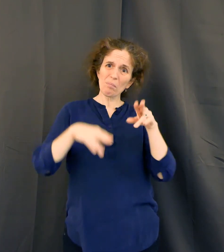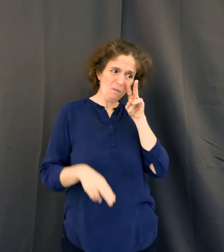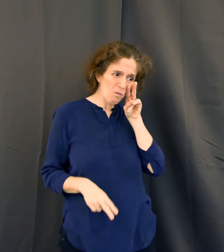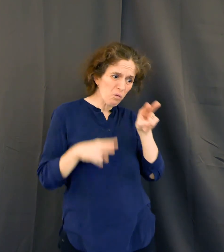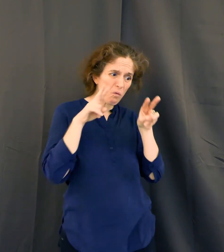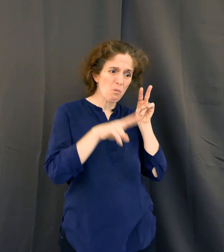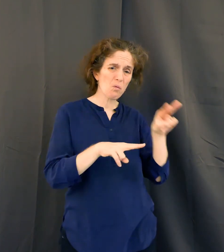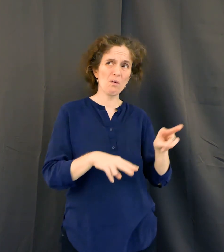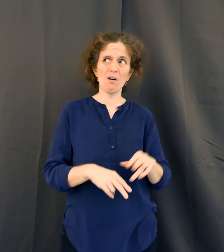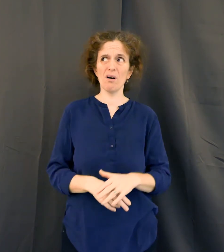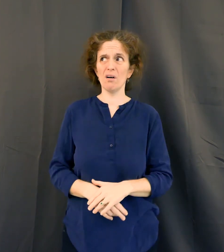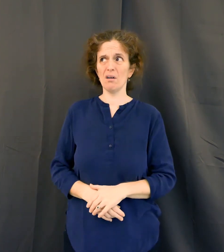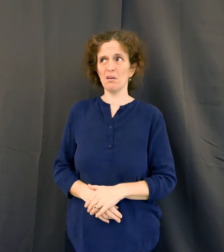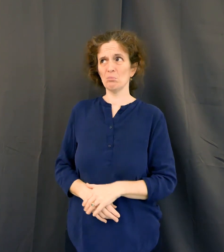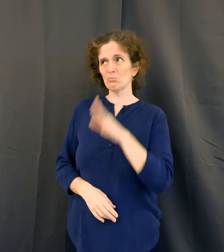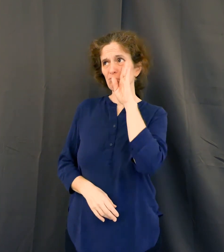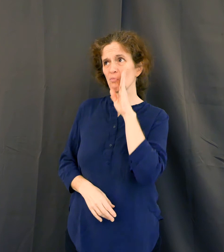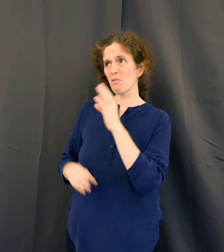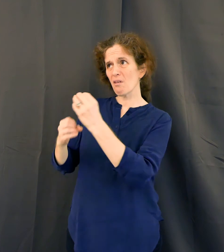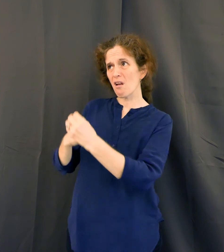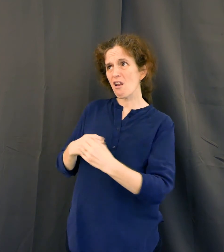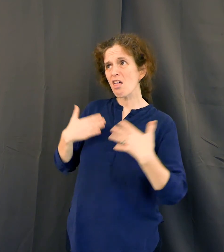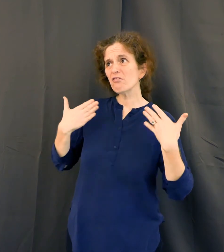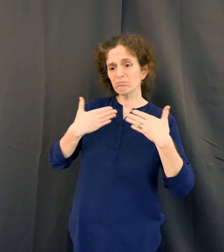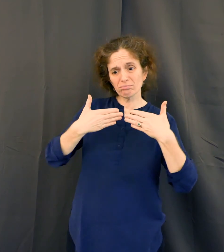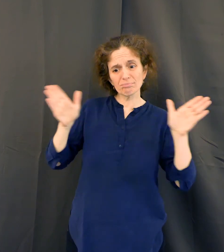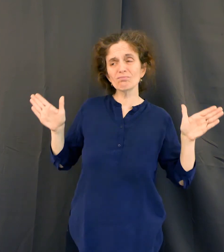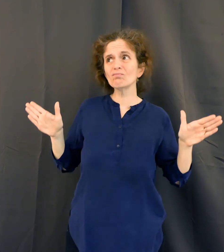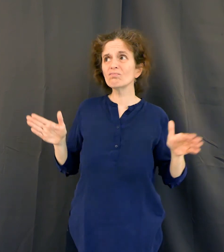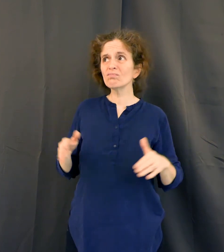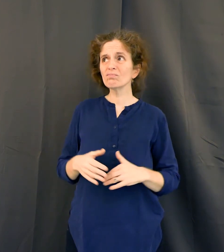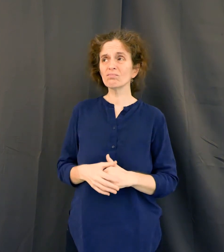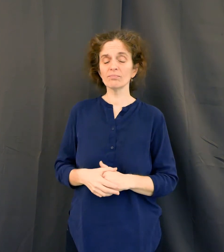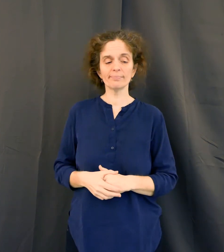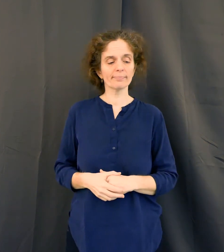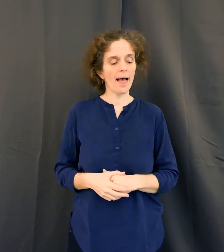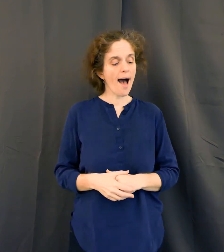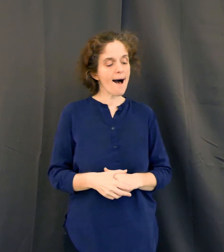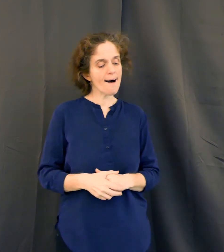Nous voudrions admirer le beau sapin, mais on ne peut pas entrer. Laisse-nous y aller.